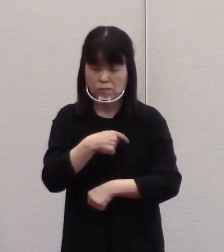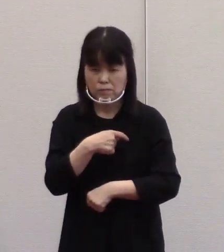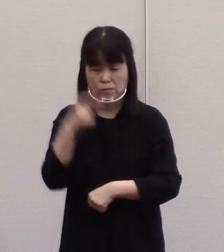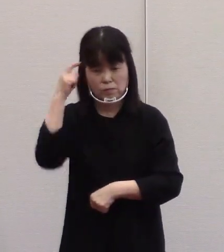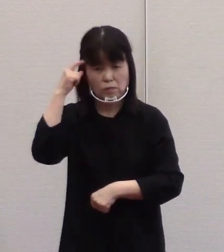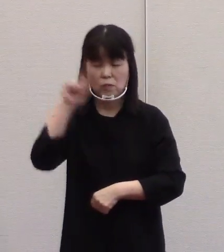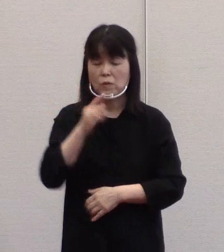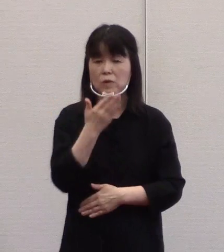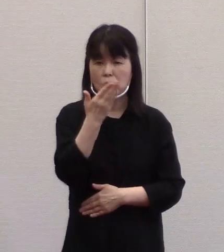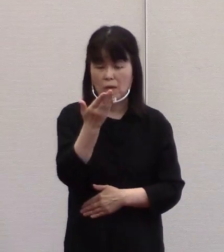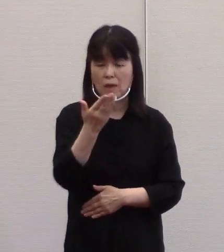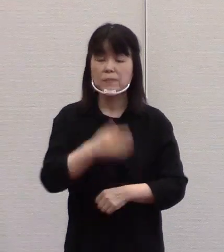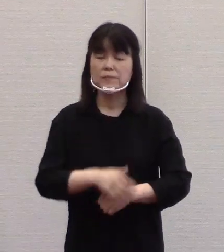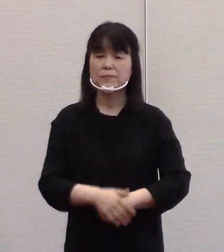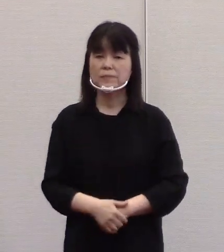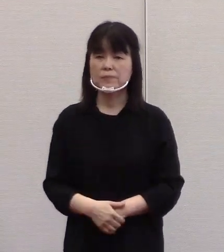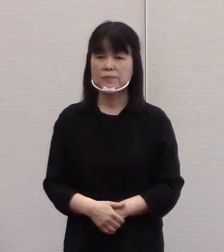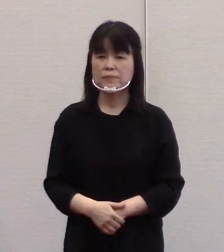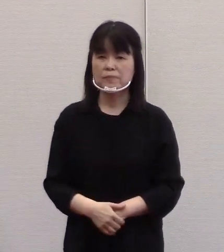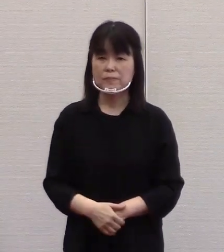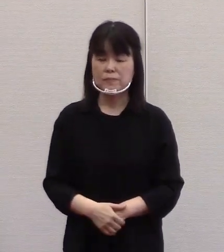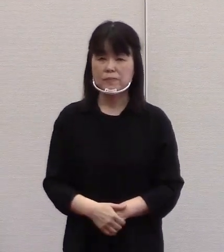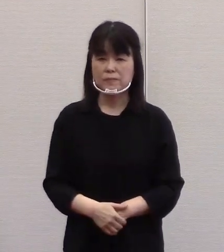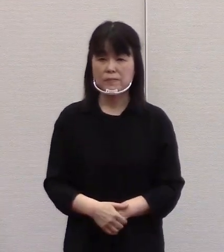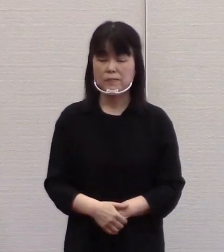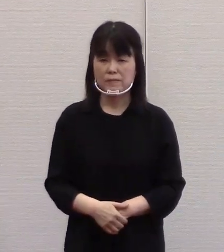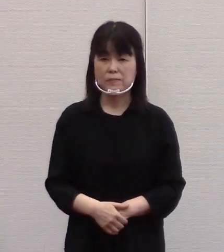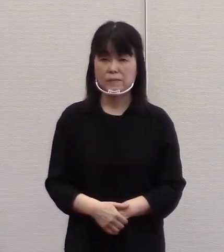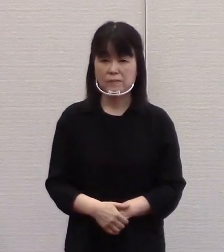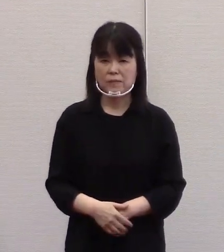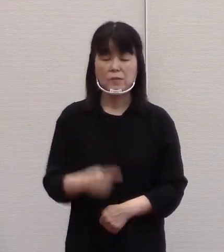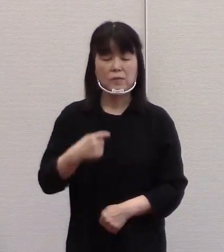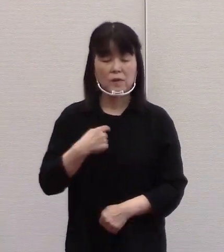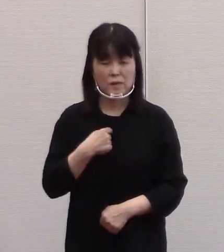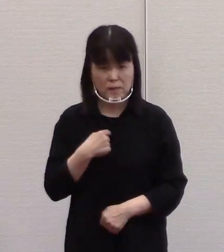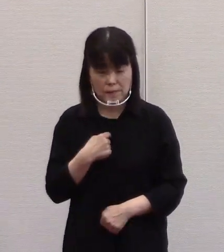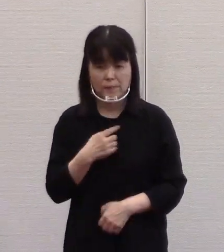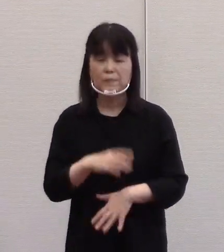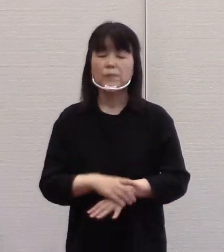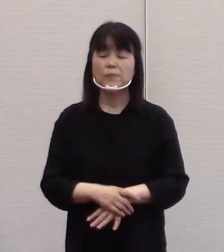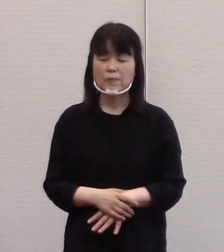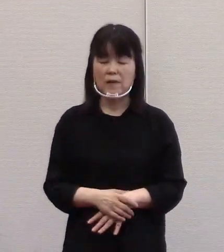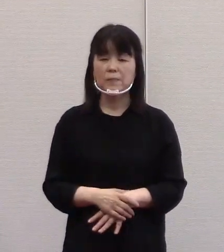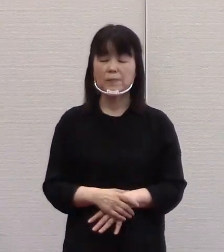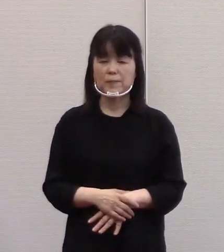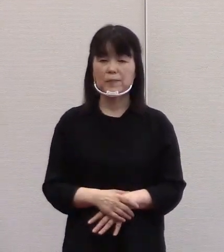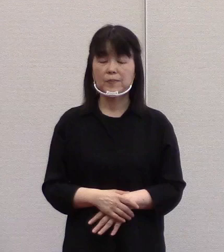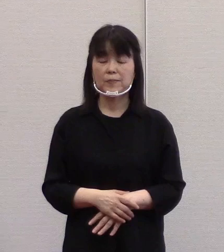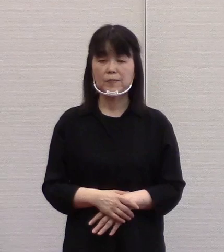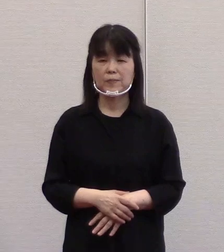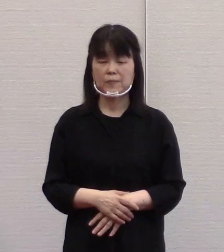いや、その確保はしてはおりましたけど、ないない、